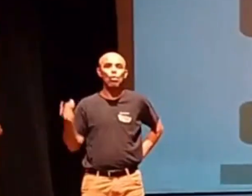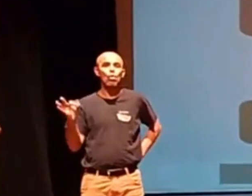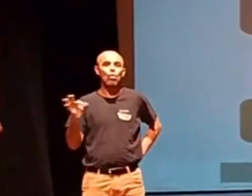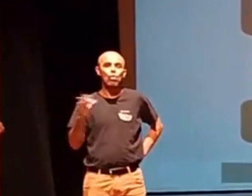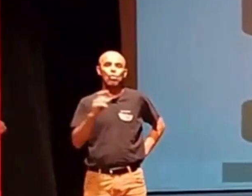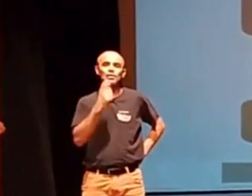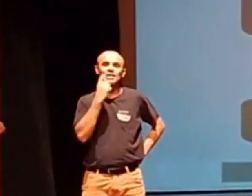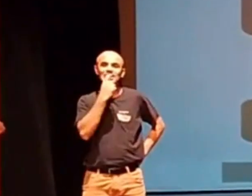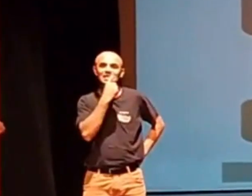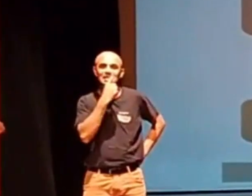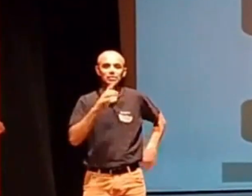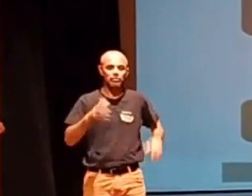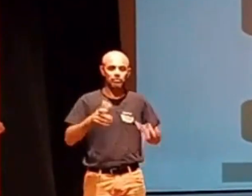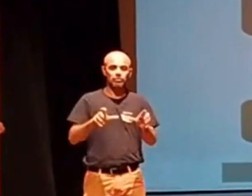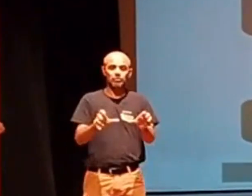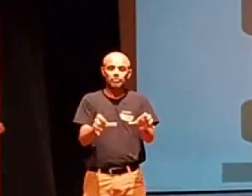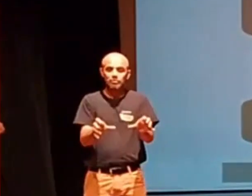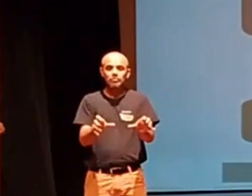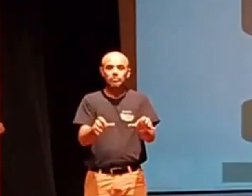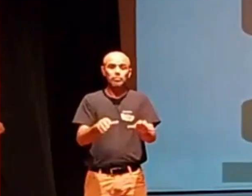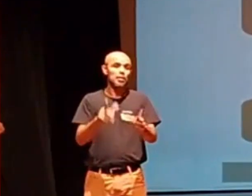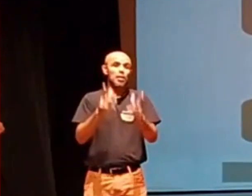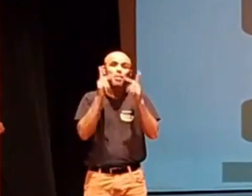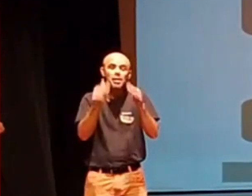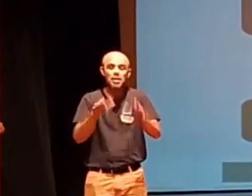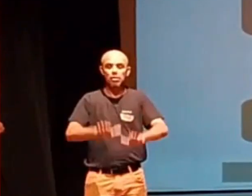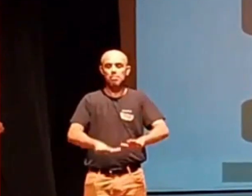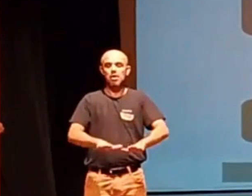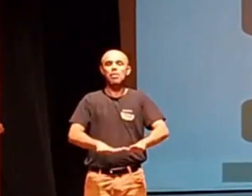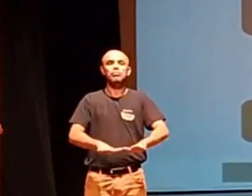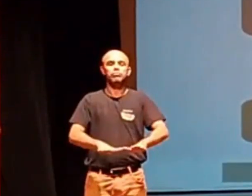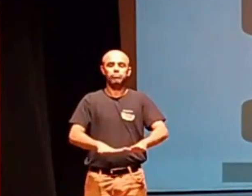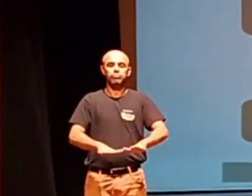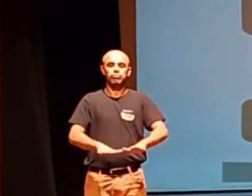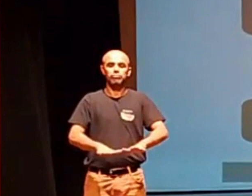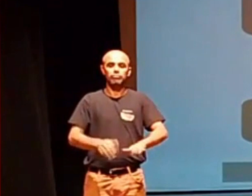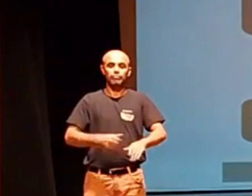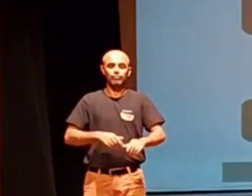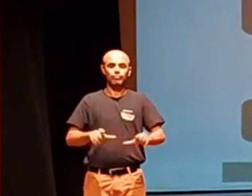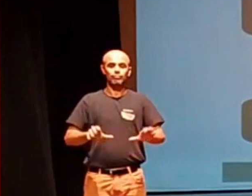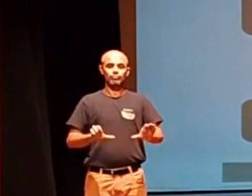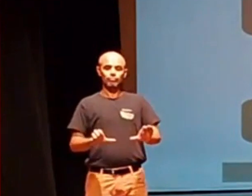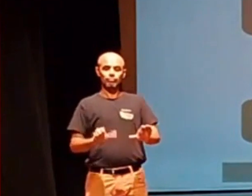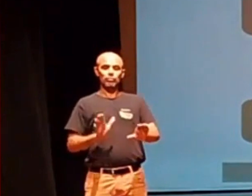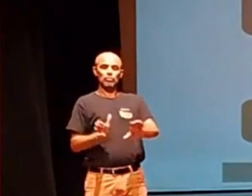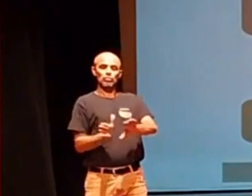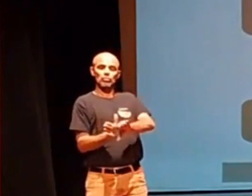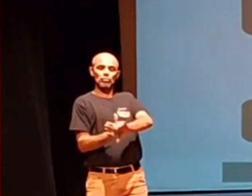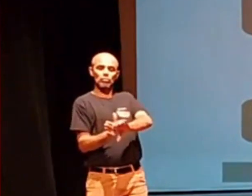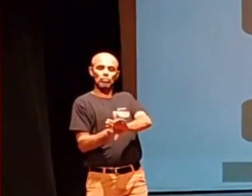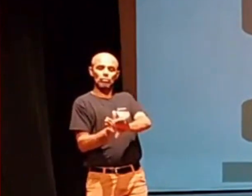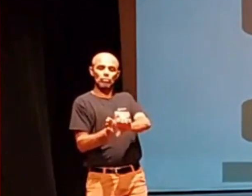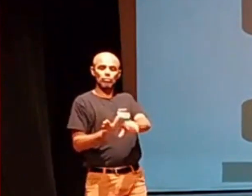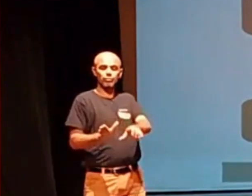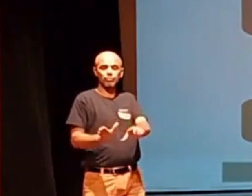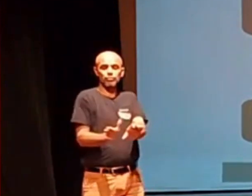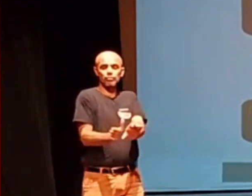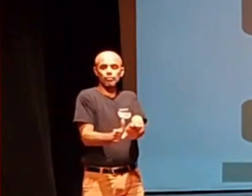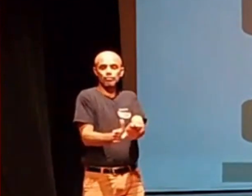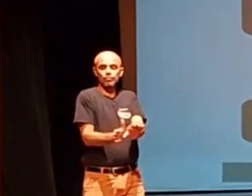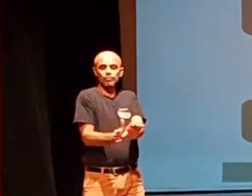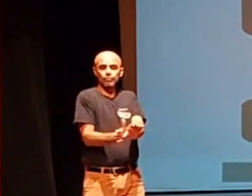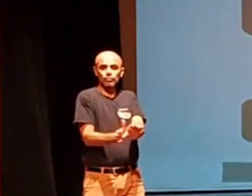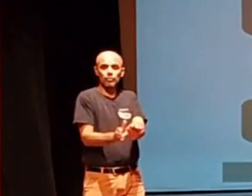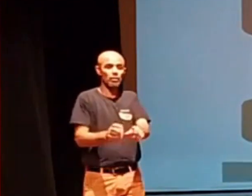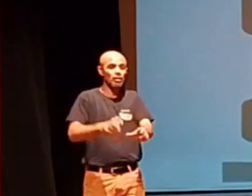ossinhos. Os isquios são nossos pés sentados, então se a gente sentar neles e não sentar assim, ó, mas muita gente